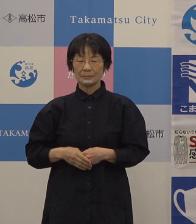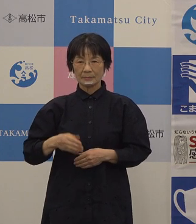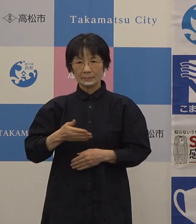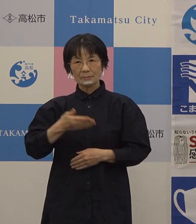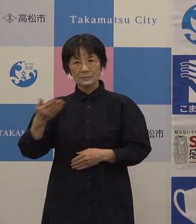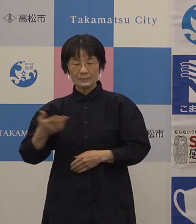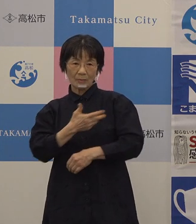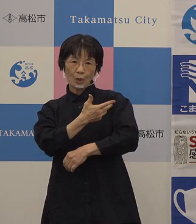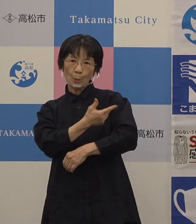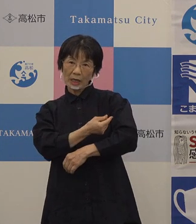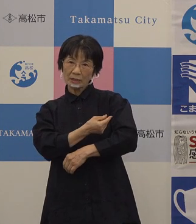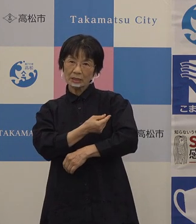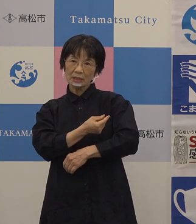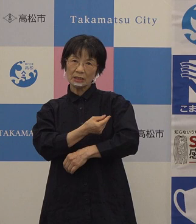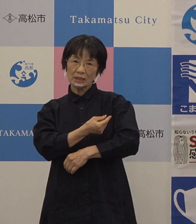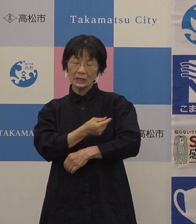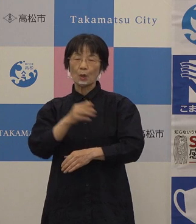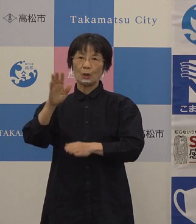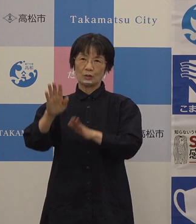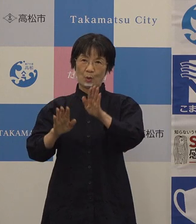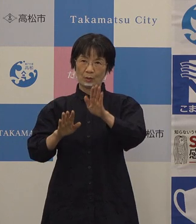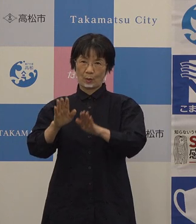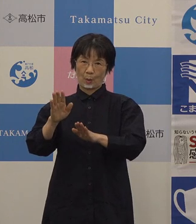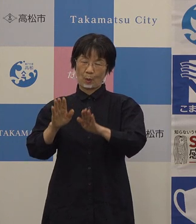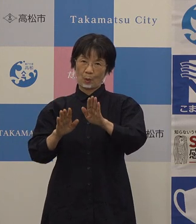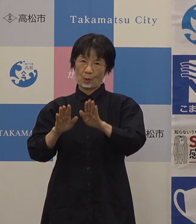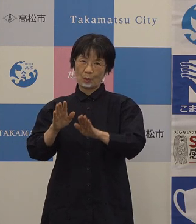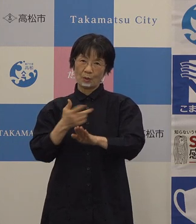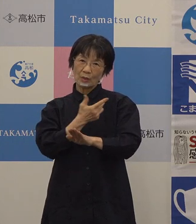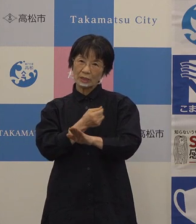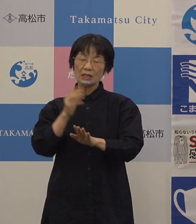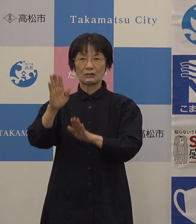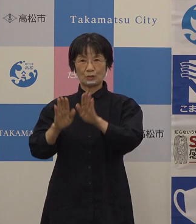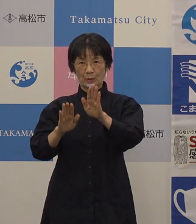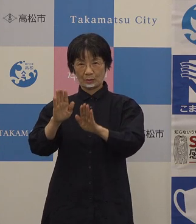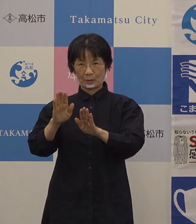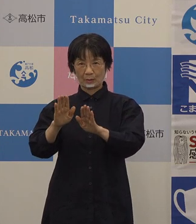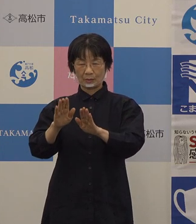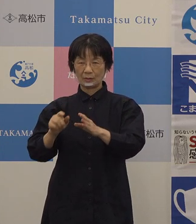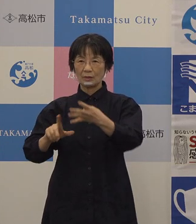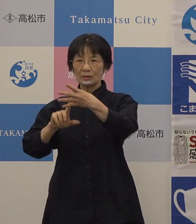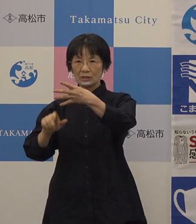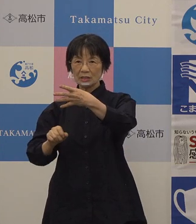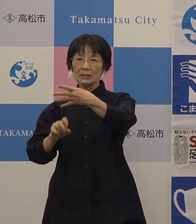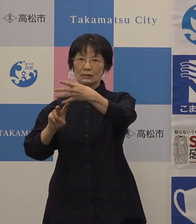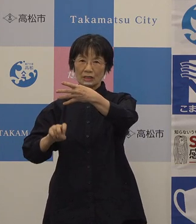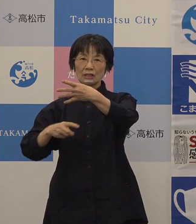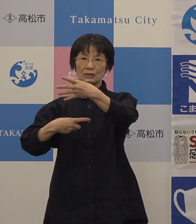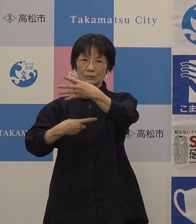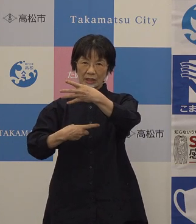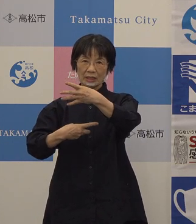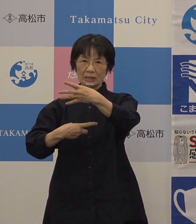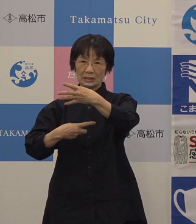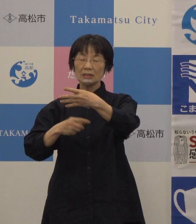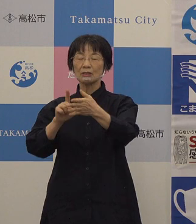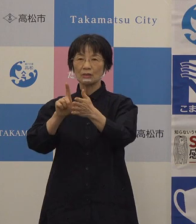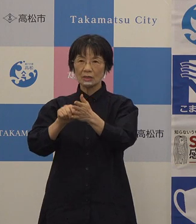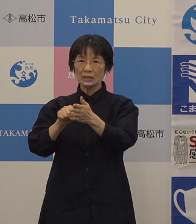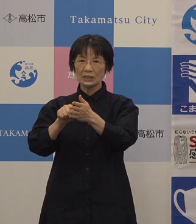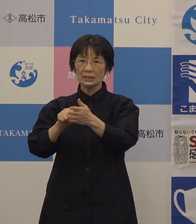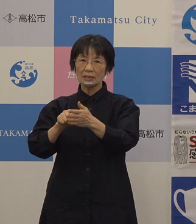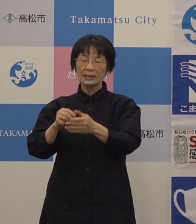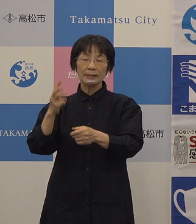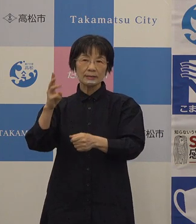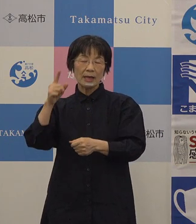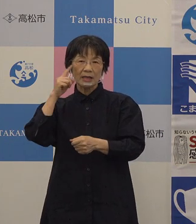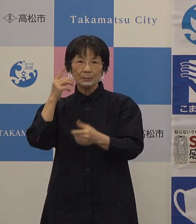次にワクチンの状況でございます。新型コロナワクチンの接種状況ですけれども4月21日時点で本市で3回目